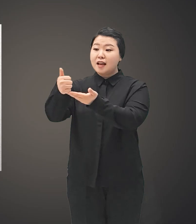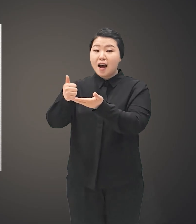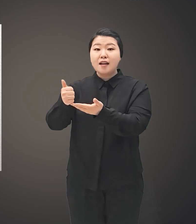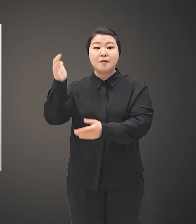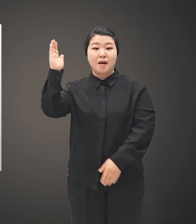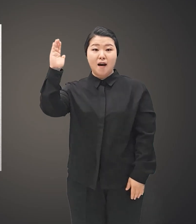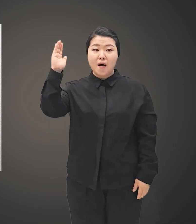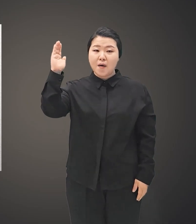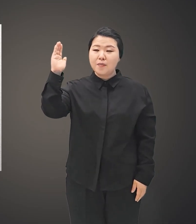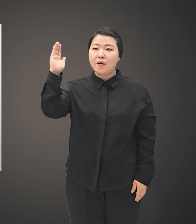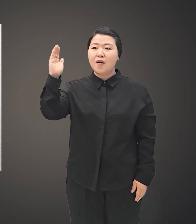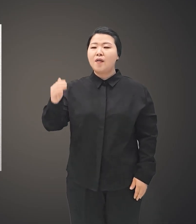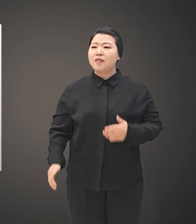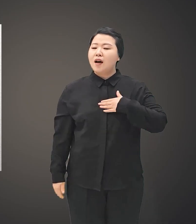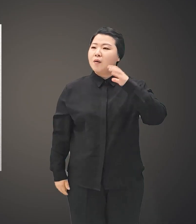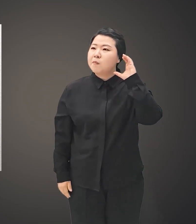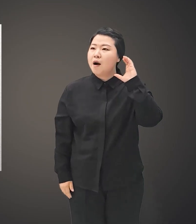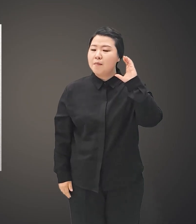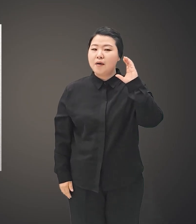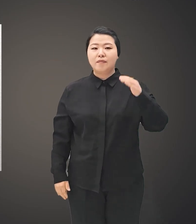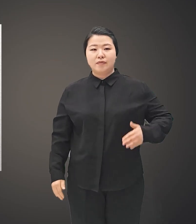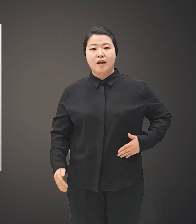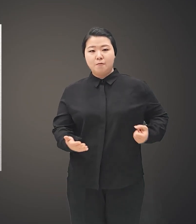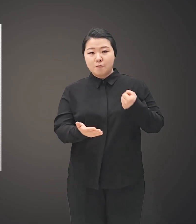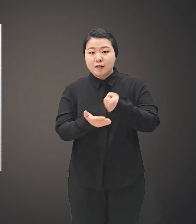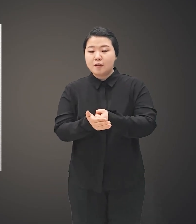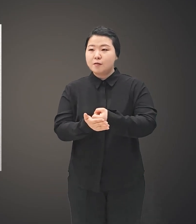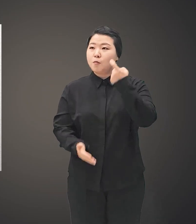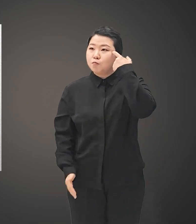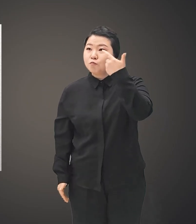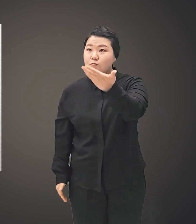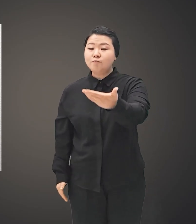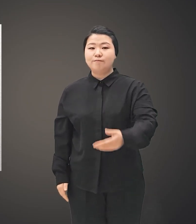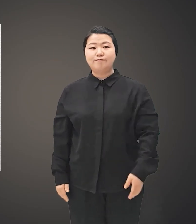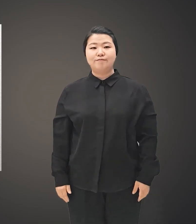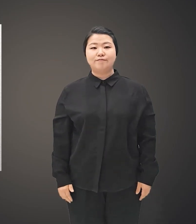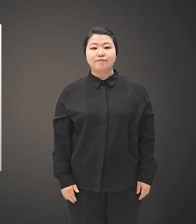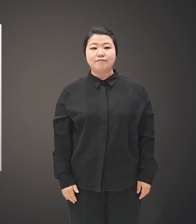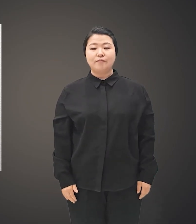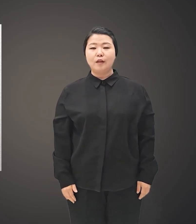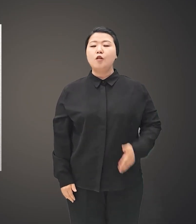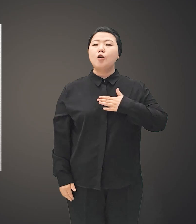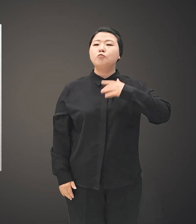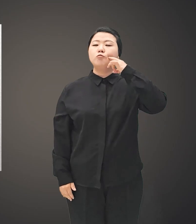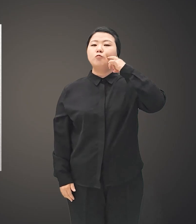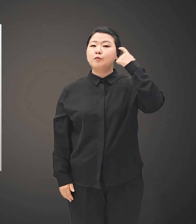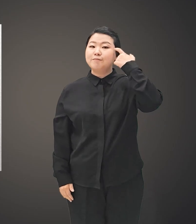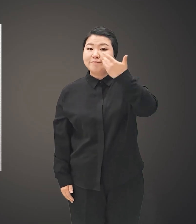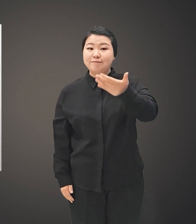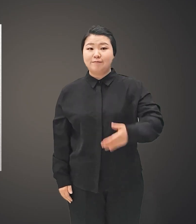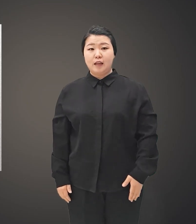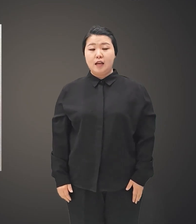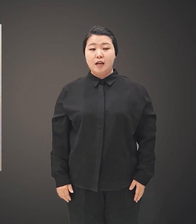이슬아 작가님의 강의를 들으며 용기를 내어 작가님께 질문을 했어요. 질문